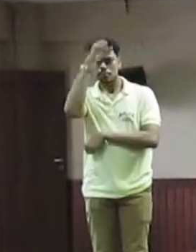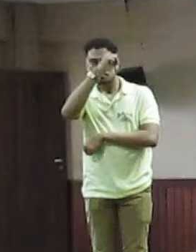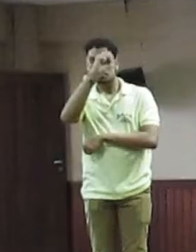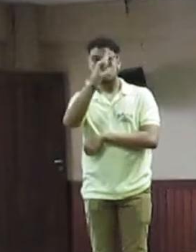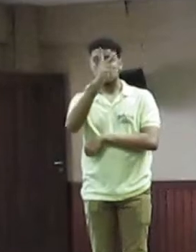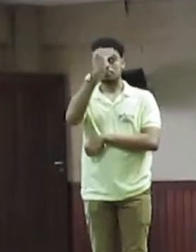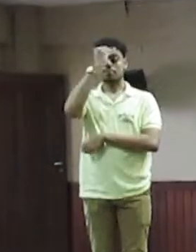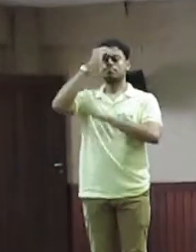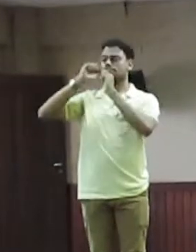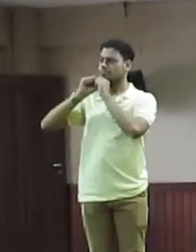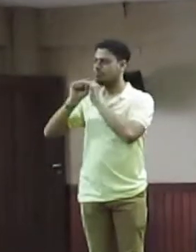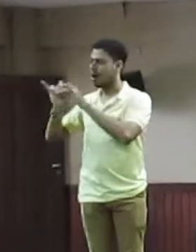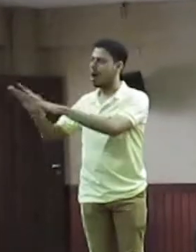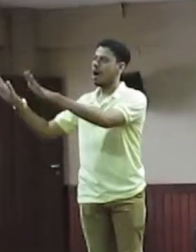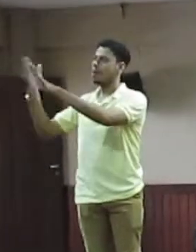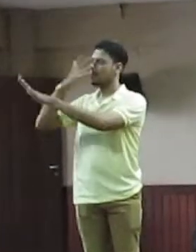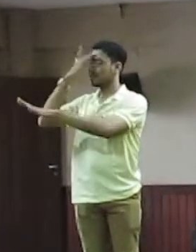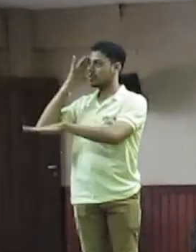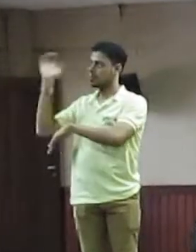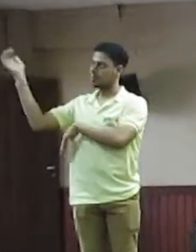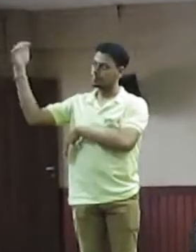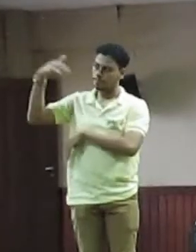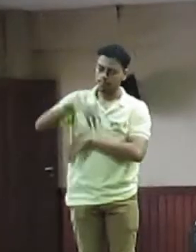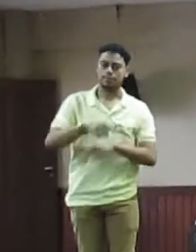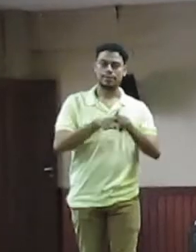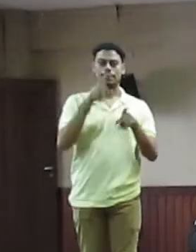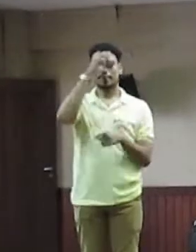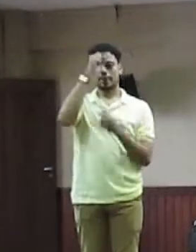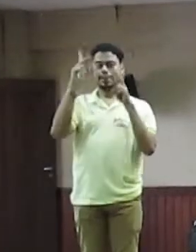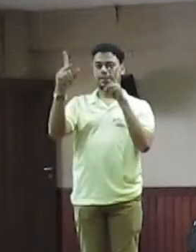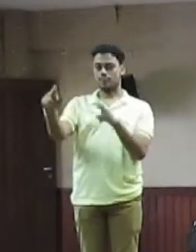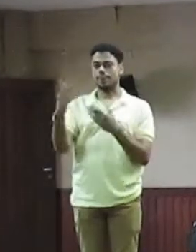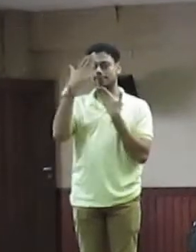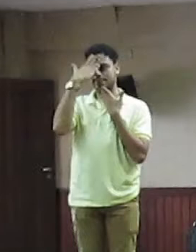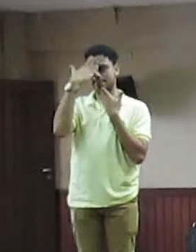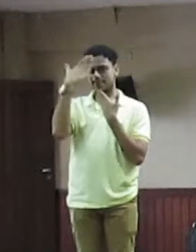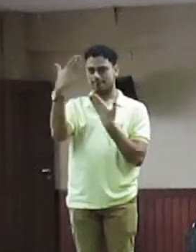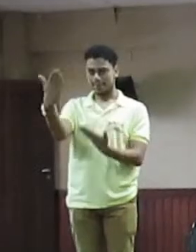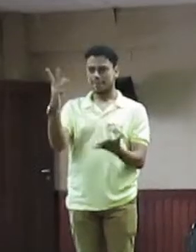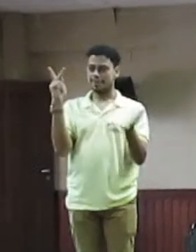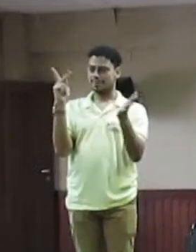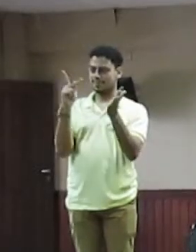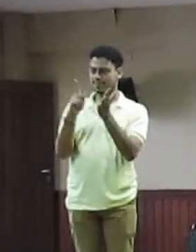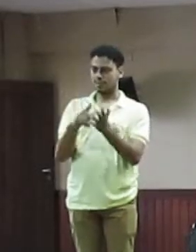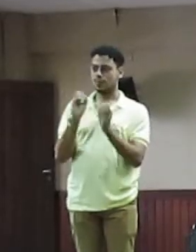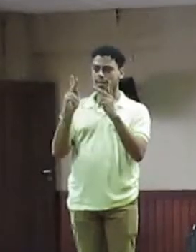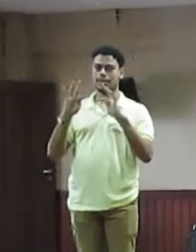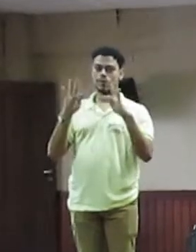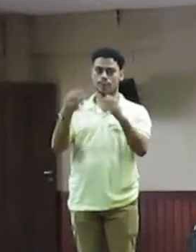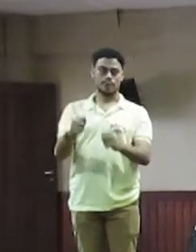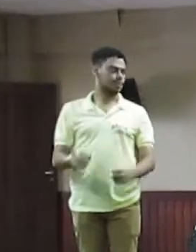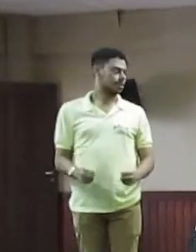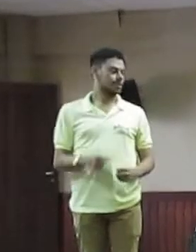que as pessoas possam vir e aprender também, assim como nós. Muito obrigado mesmo a